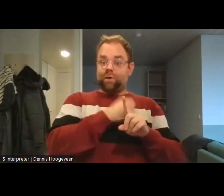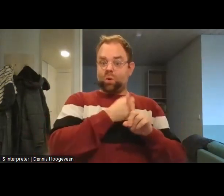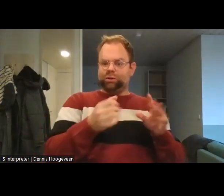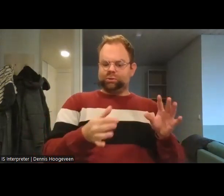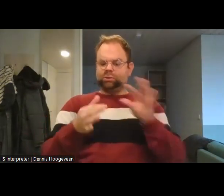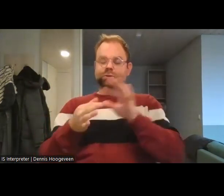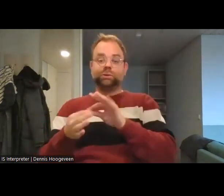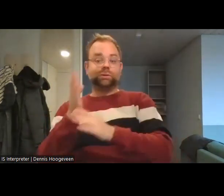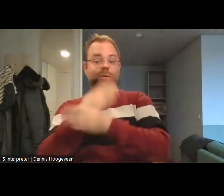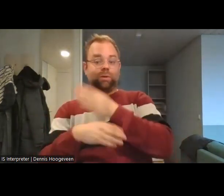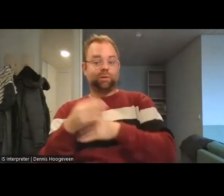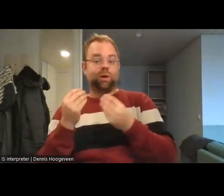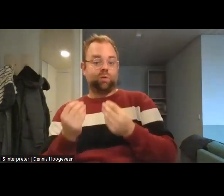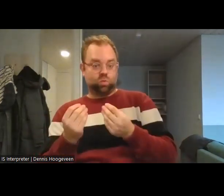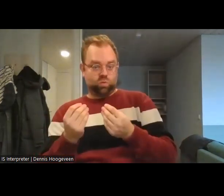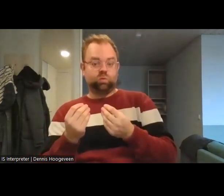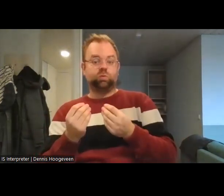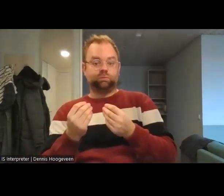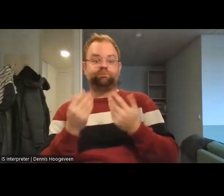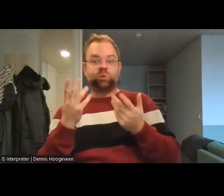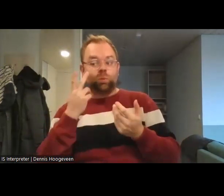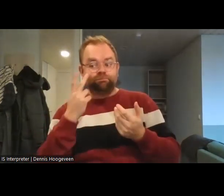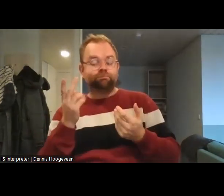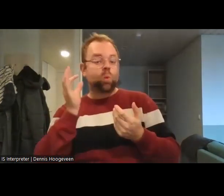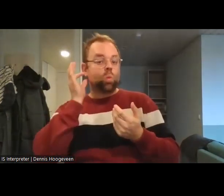la violence sexiste. Et nous avons discuté